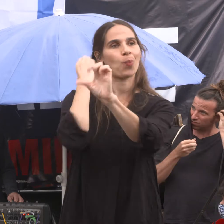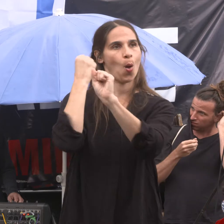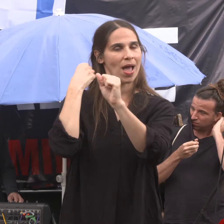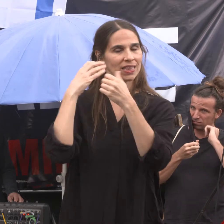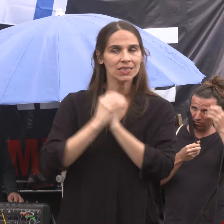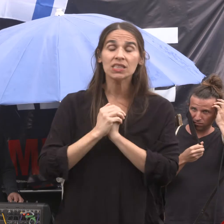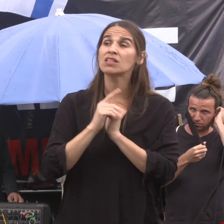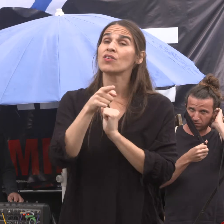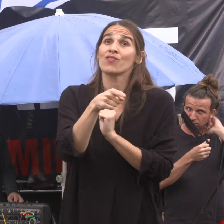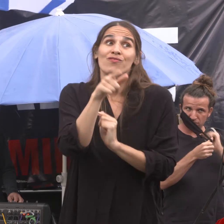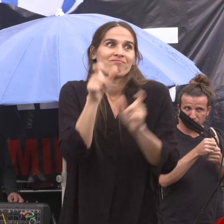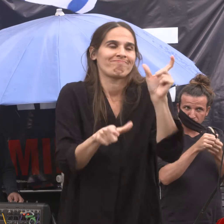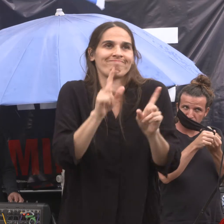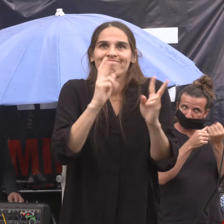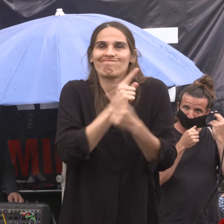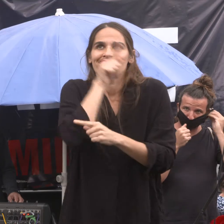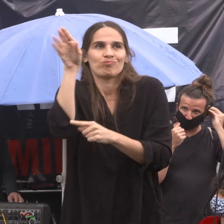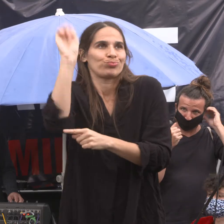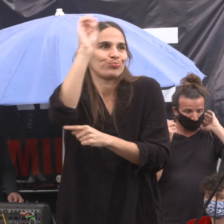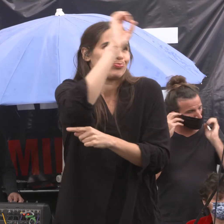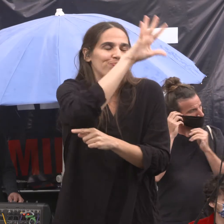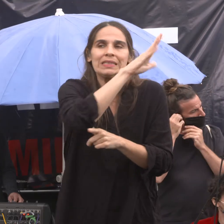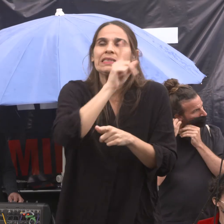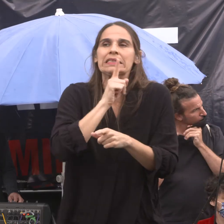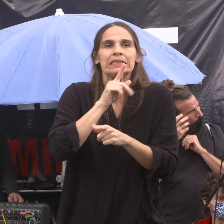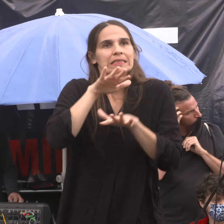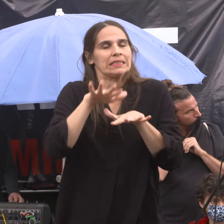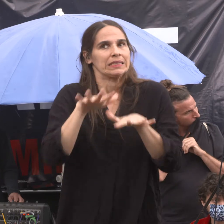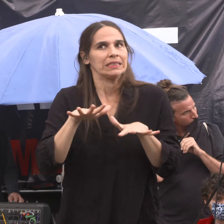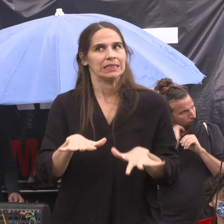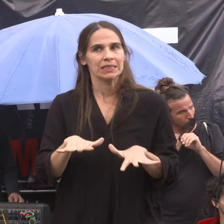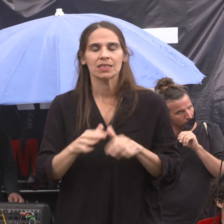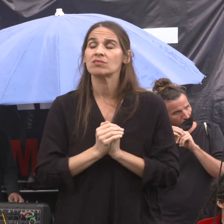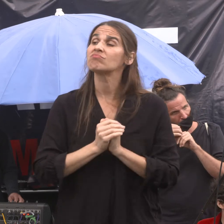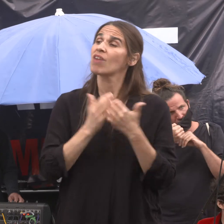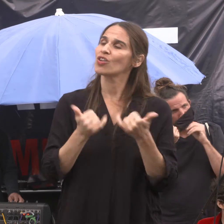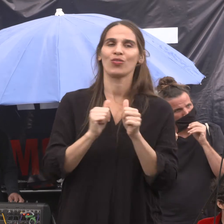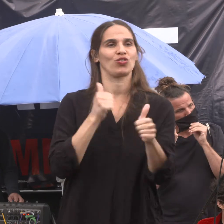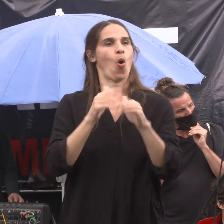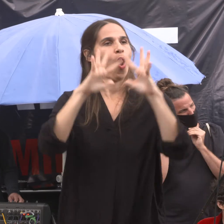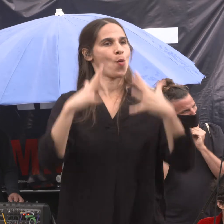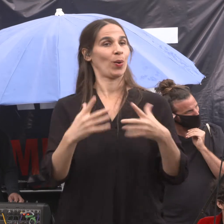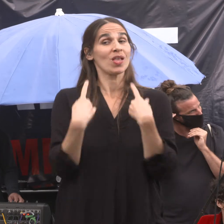ויכולת האומנים לממש הזמנות להופיע ברחבי העולם התמעטה, הגיע תור האומנות עצמה.